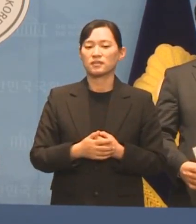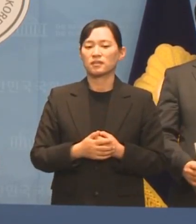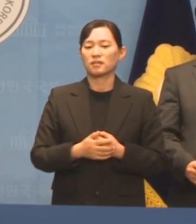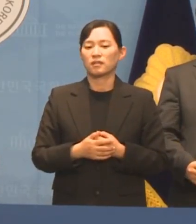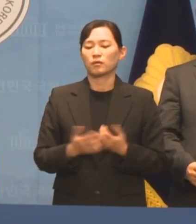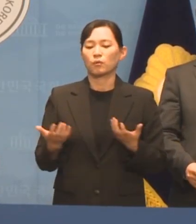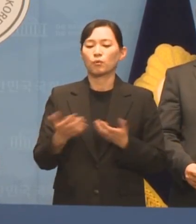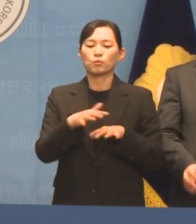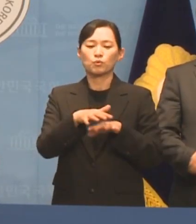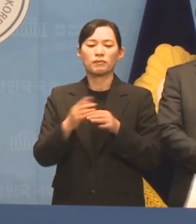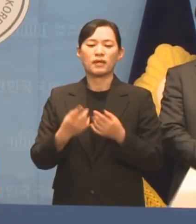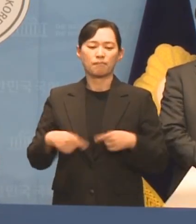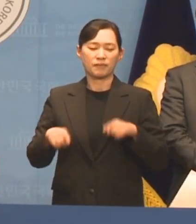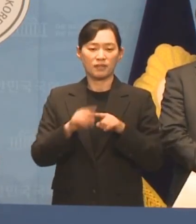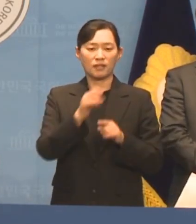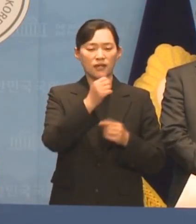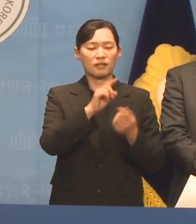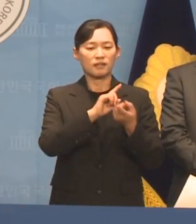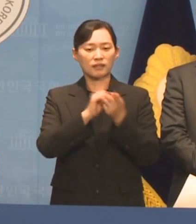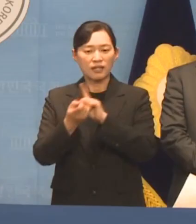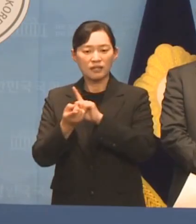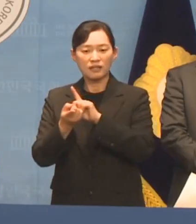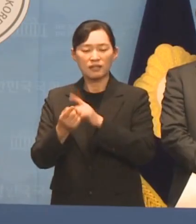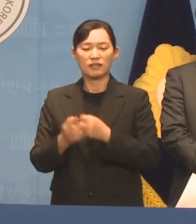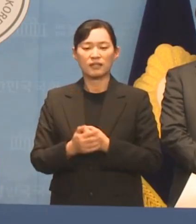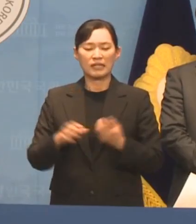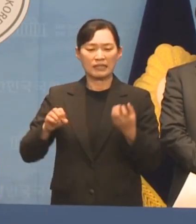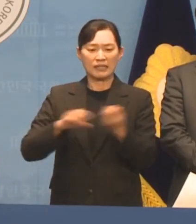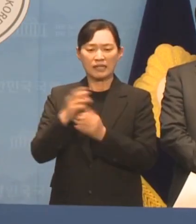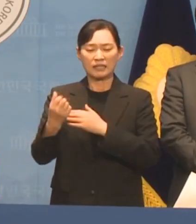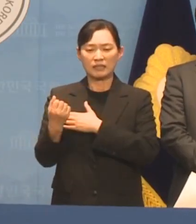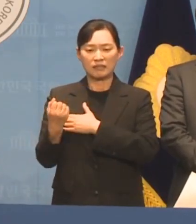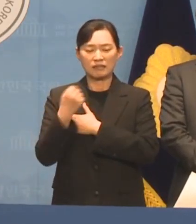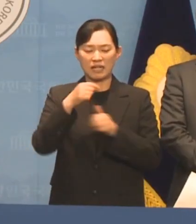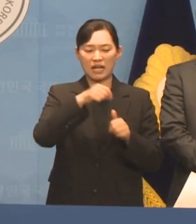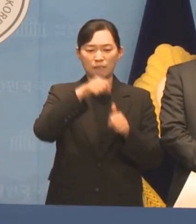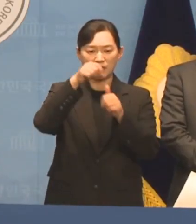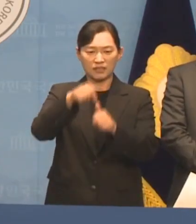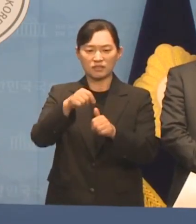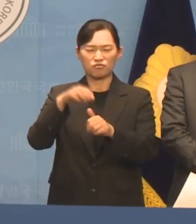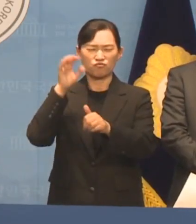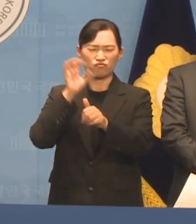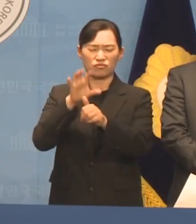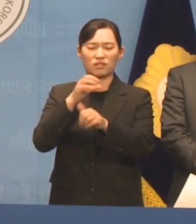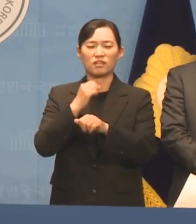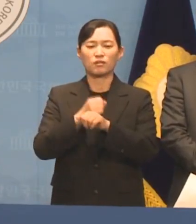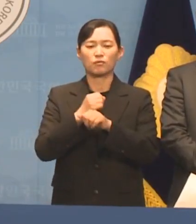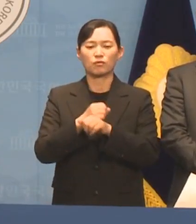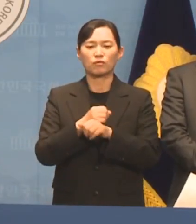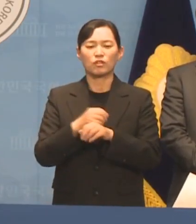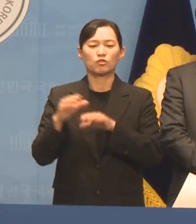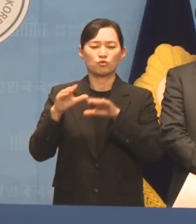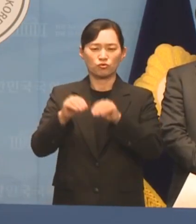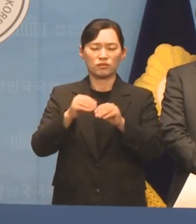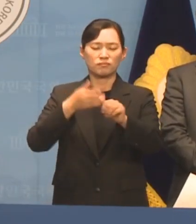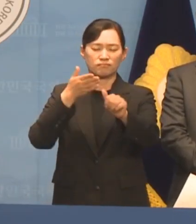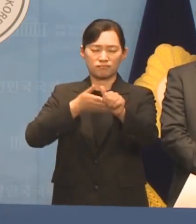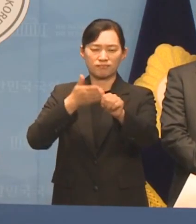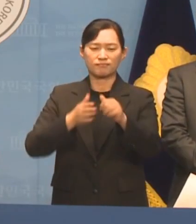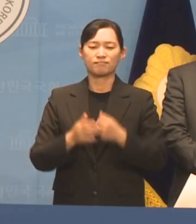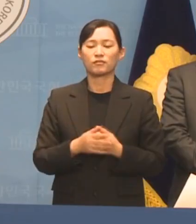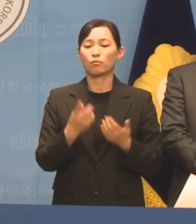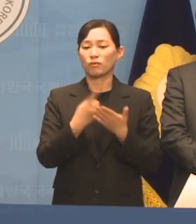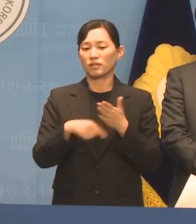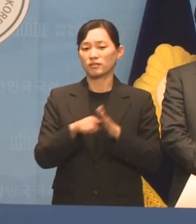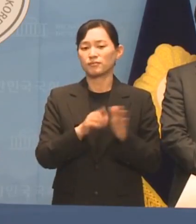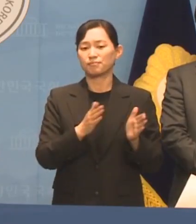노동조합이 함께 한덕수 권한대행의 내란 세력 알박기 인사를 규탄하고 즉각적인 인사 중단을 촉구하기 위해 마련되었습니다.